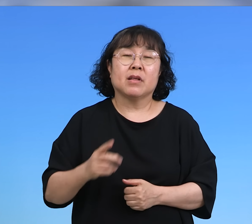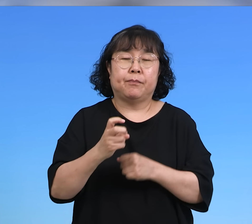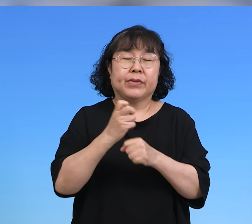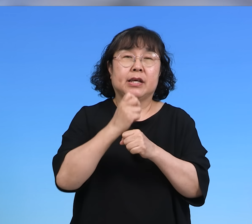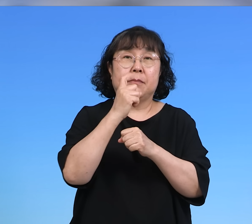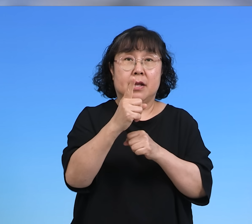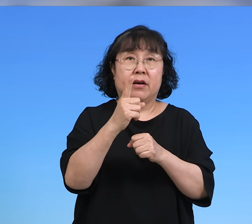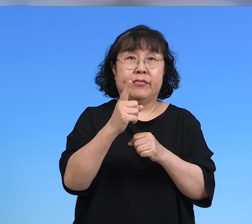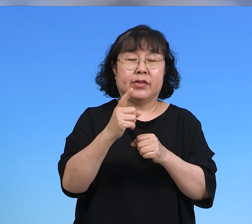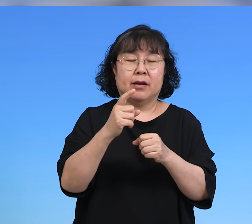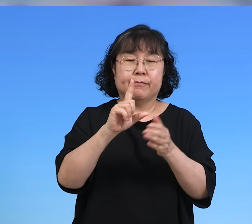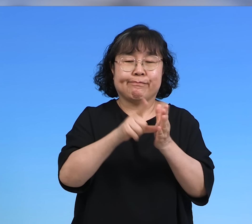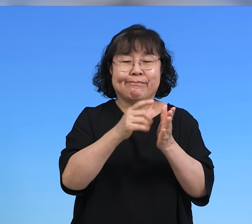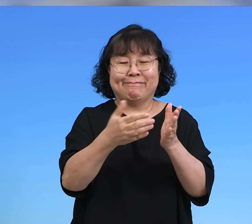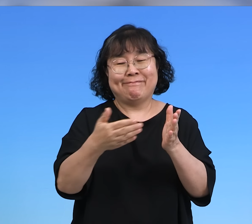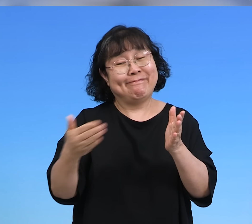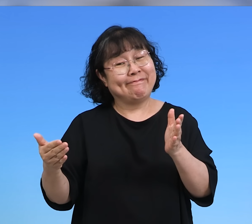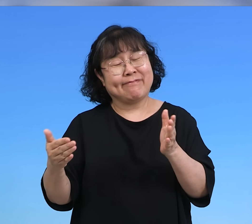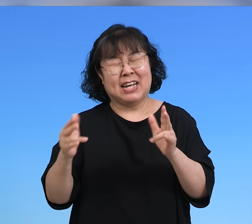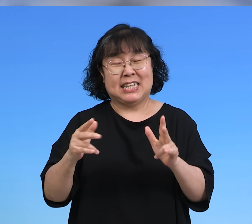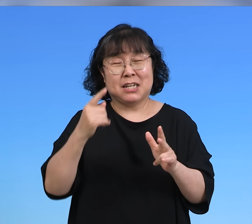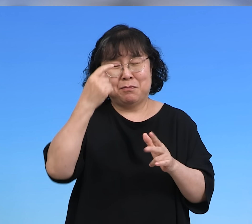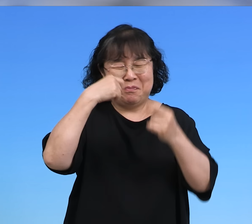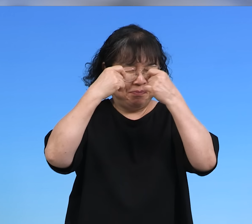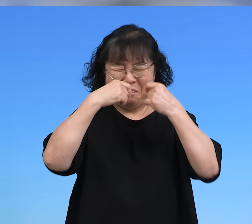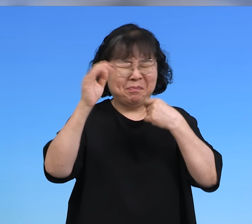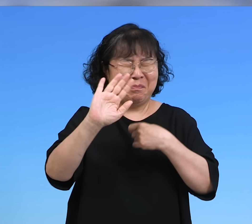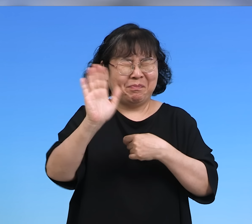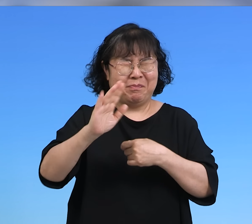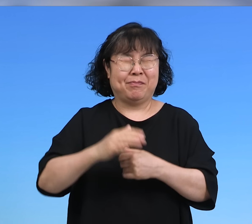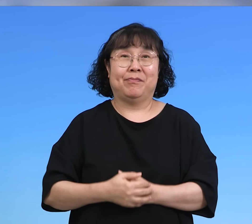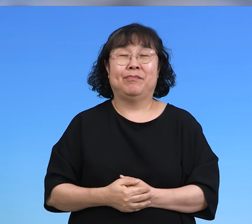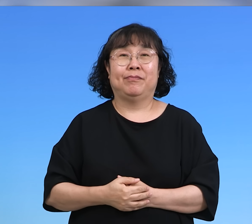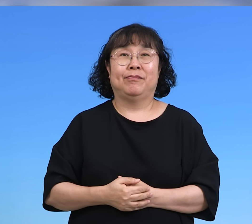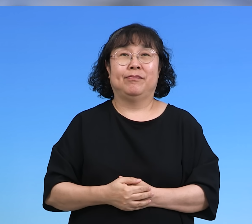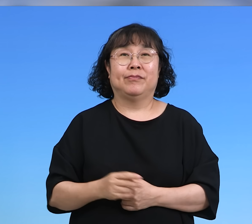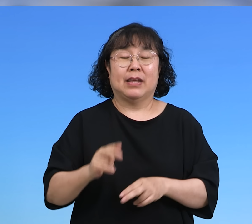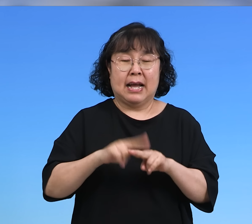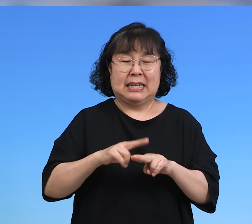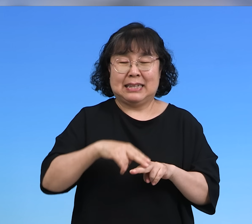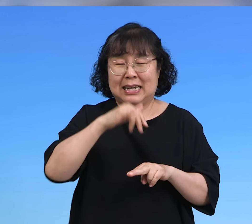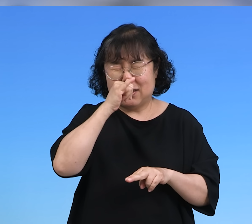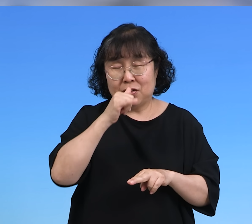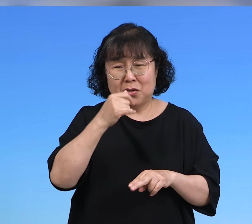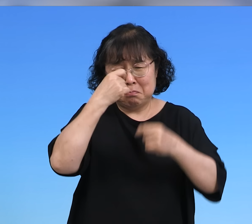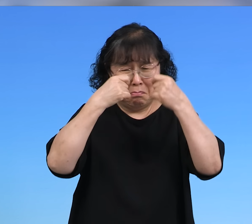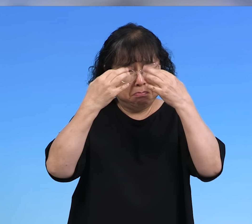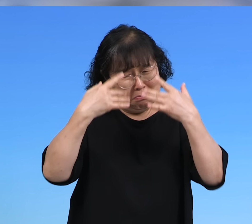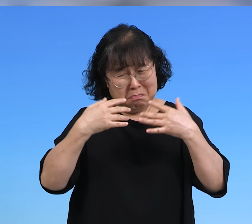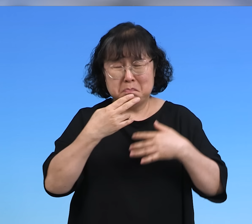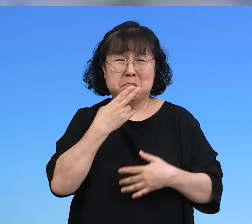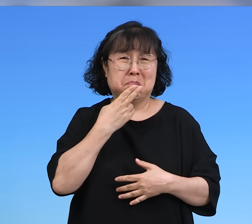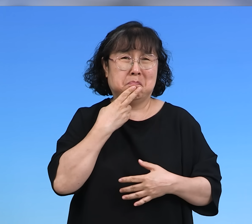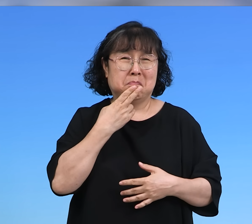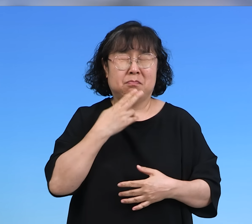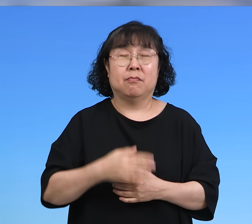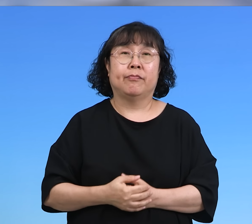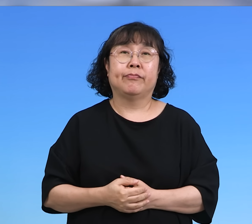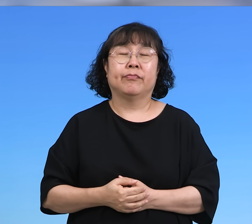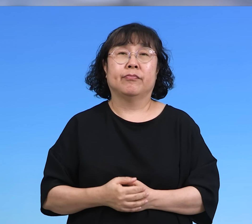그러고 이제 한 21년 지났습니다. 눈물 쑥 들어갔어요. 여기 앉아 있어도 하나도 눈물이 안